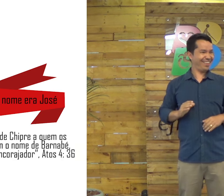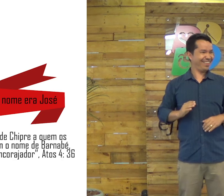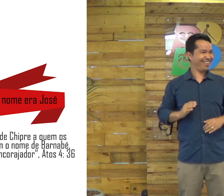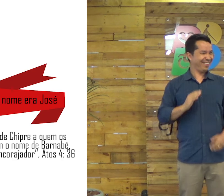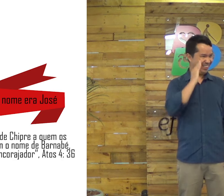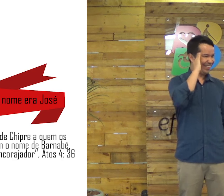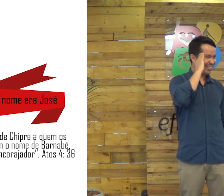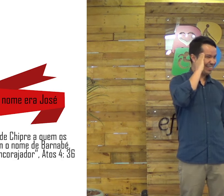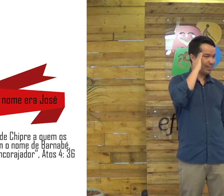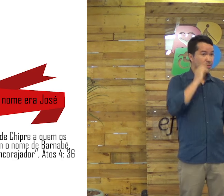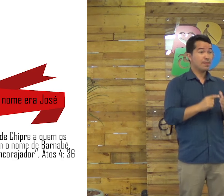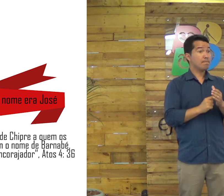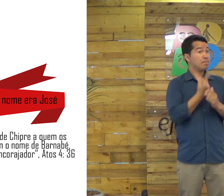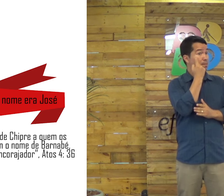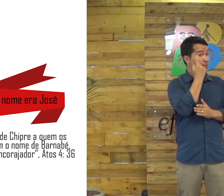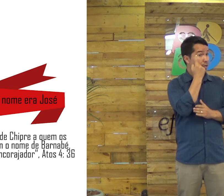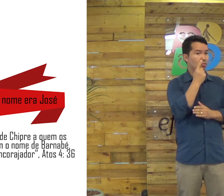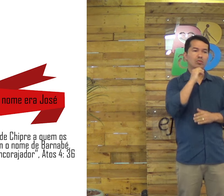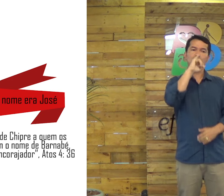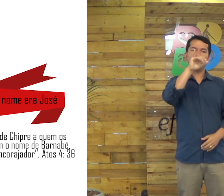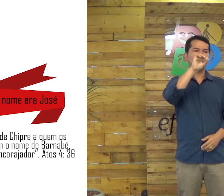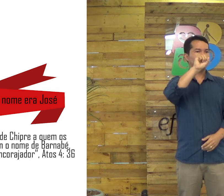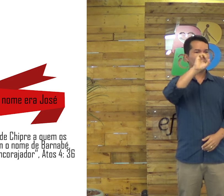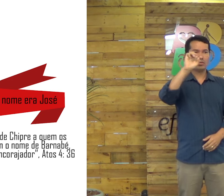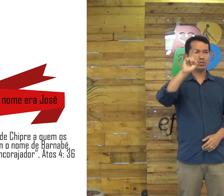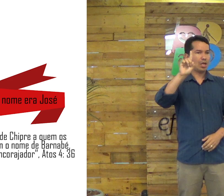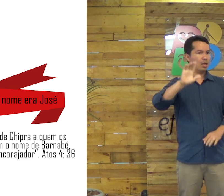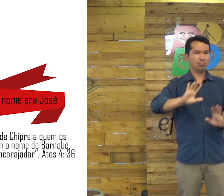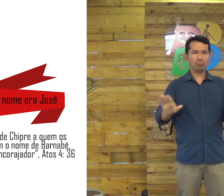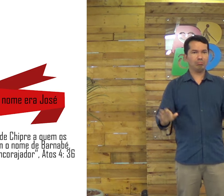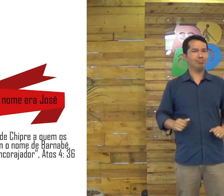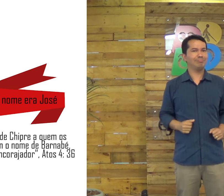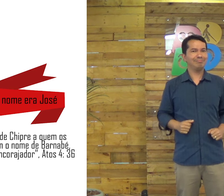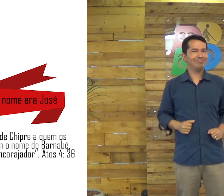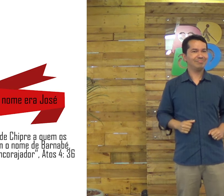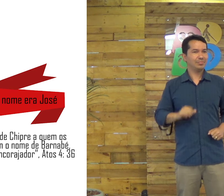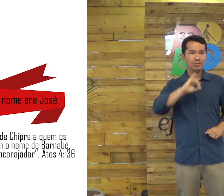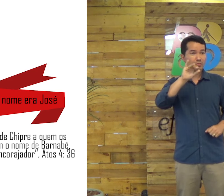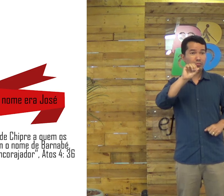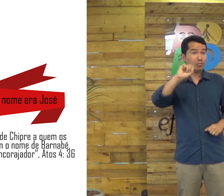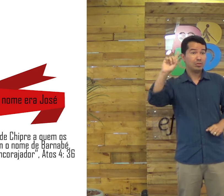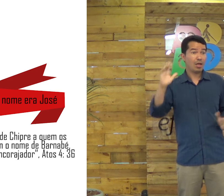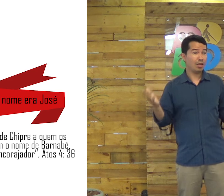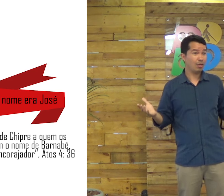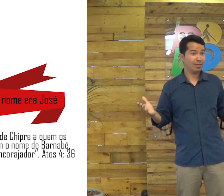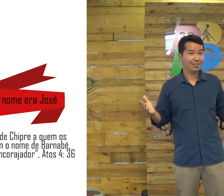Barnabé. Entendeu? Primeiro, o nome dele é, de verdade, ele é José.